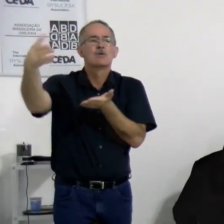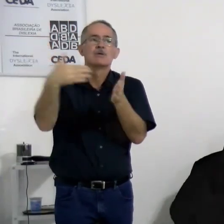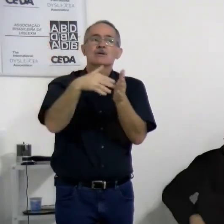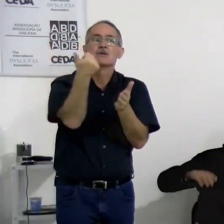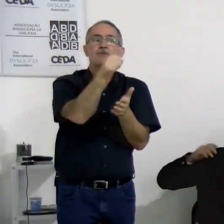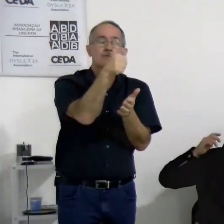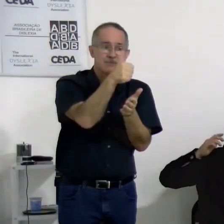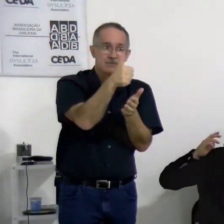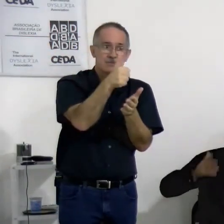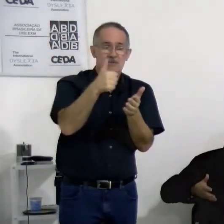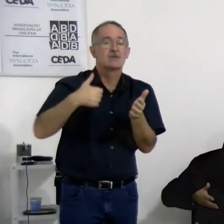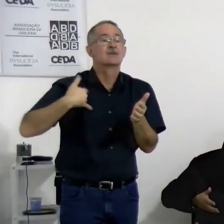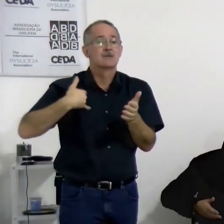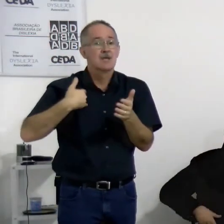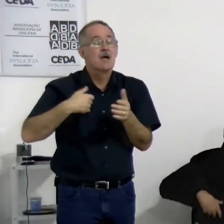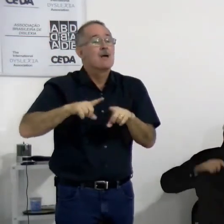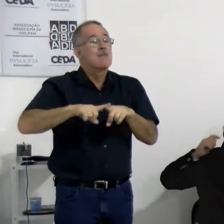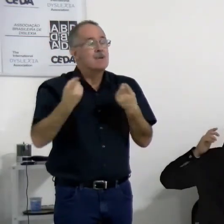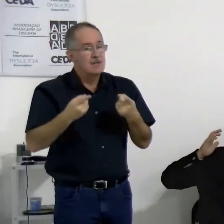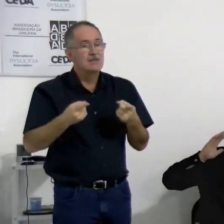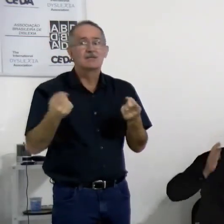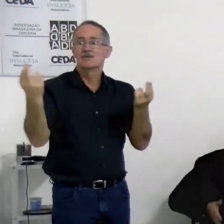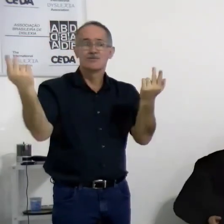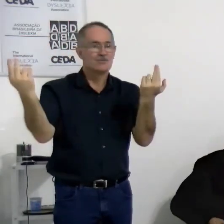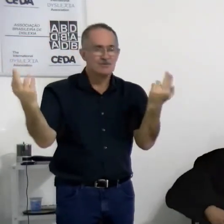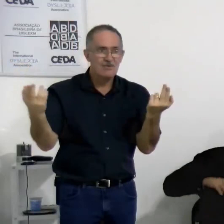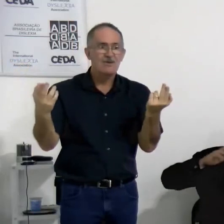Mas a mesma pessoa, é o mesmo falante nativo,